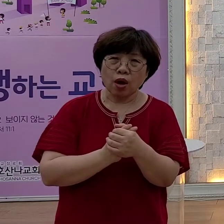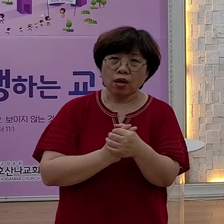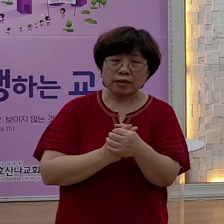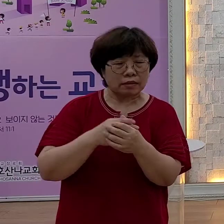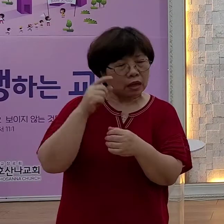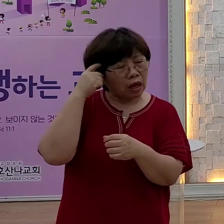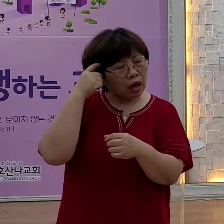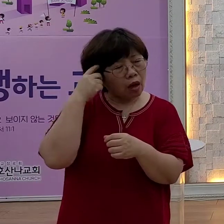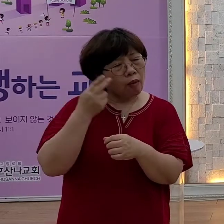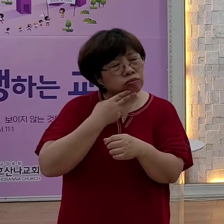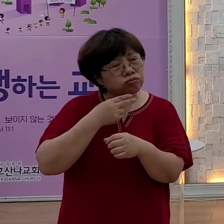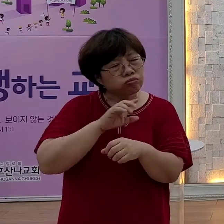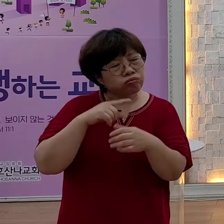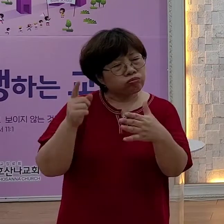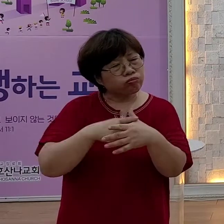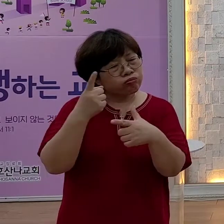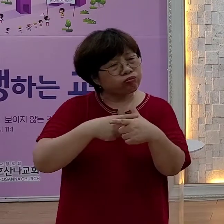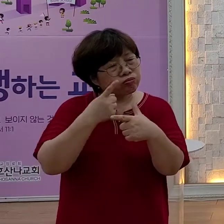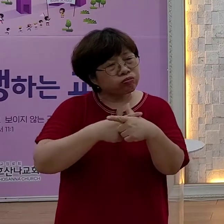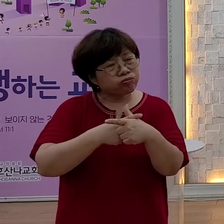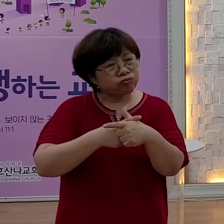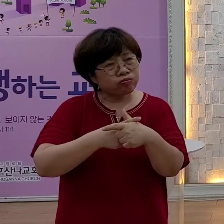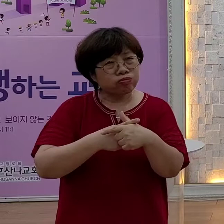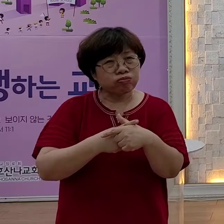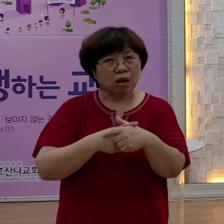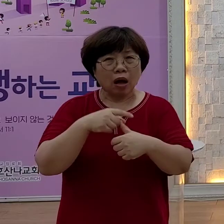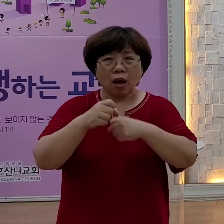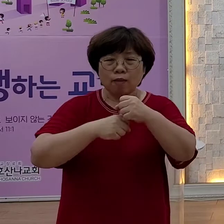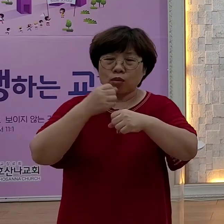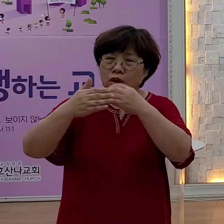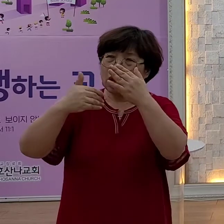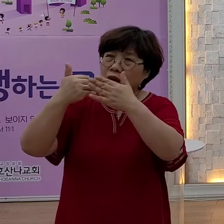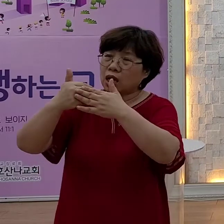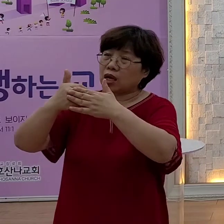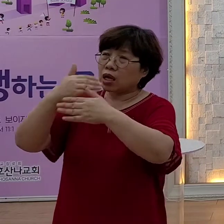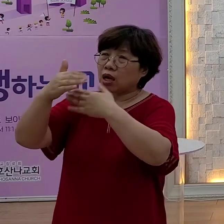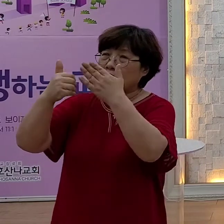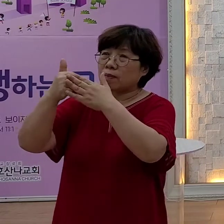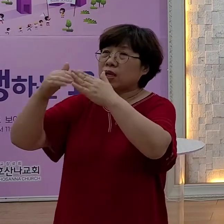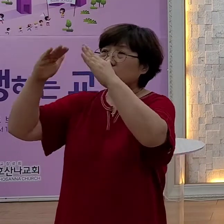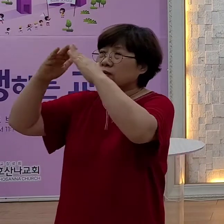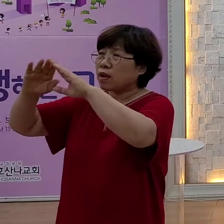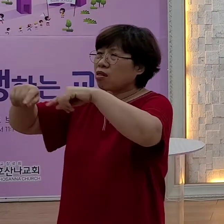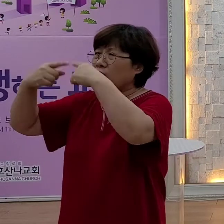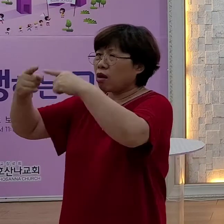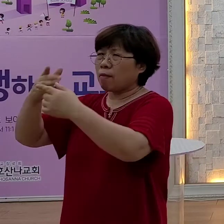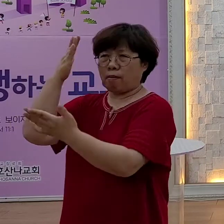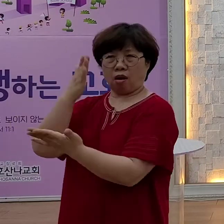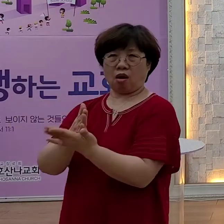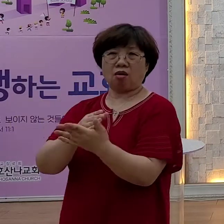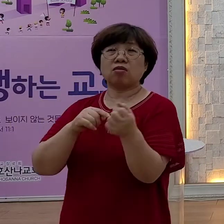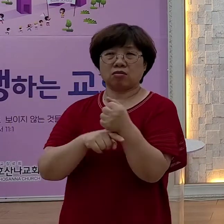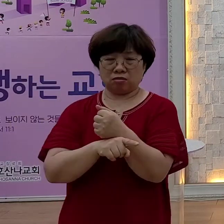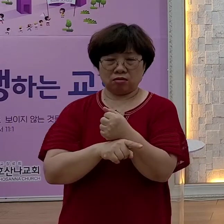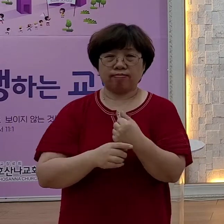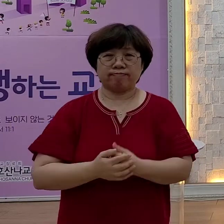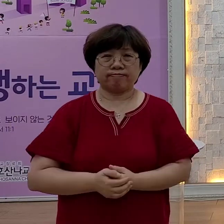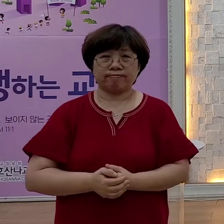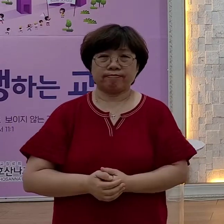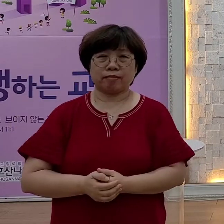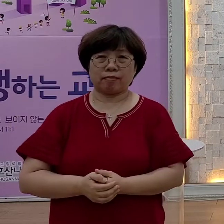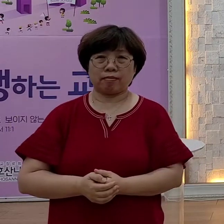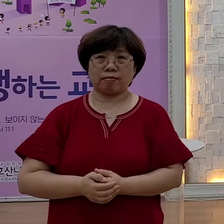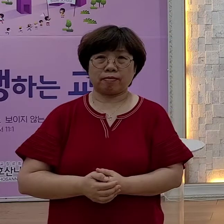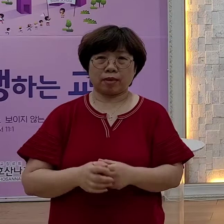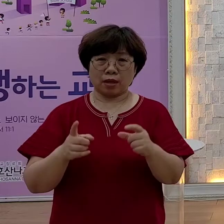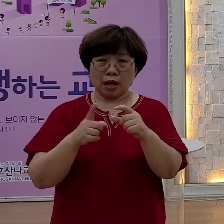아무 생각 없이 또 함부로 그렇게 하나님의 집에 들어가지 말라 이런 뜻입니다. 즉